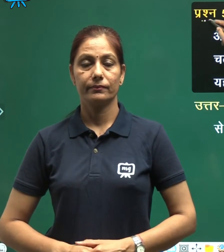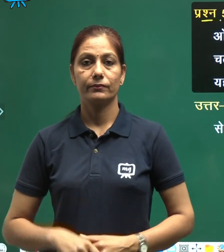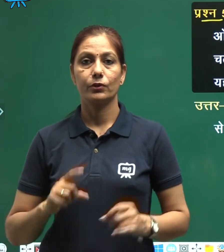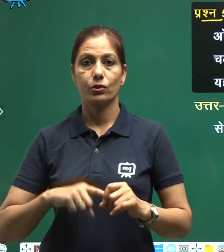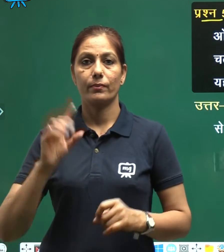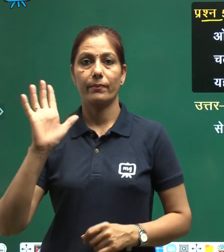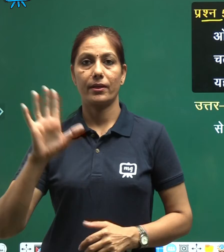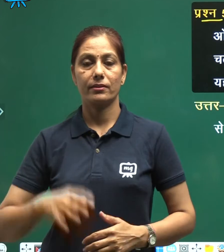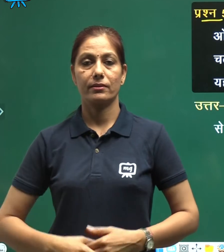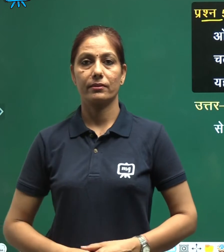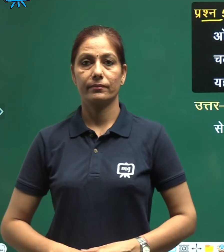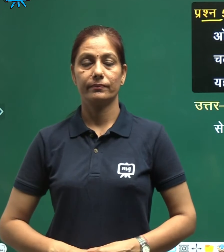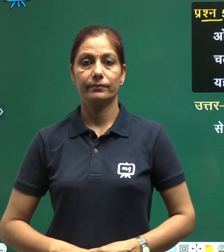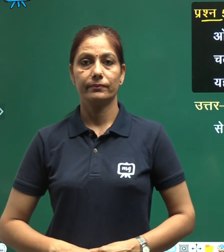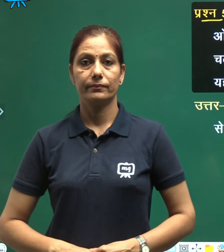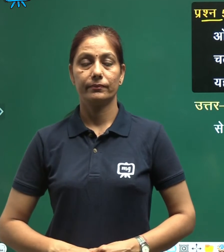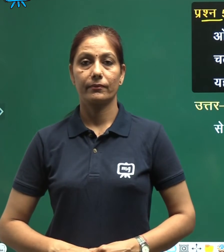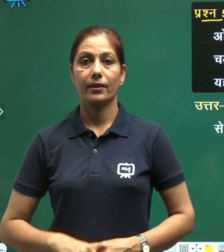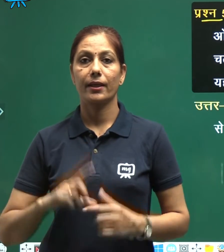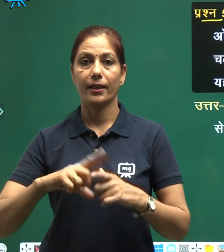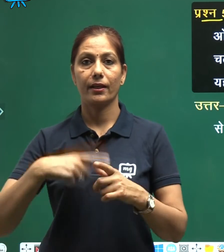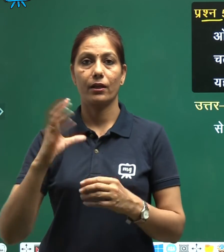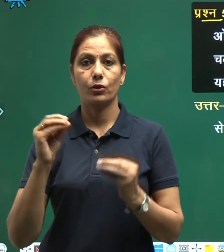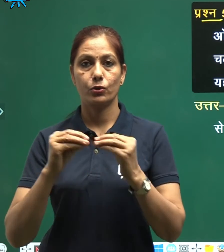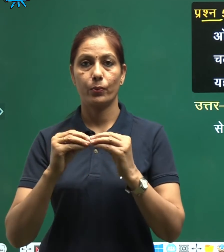प्रश्न 5, नौकरी में